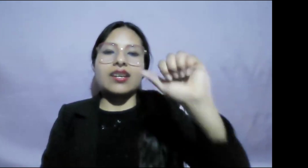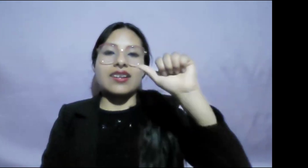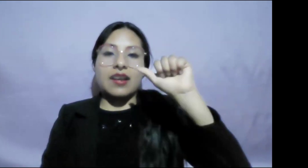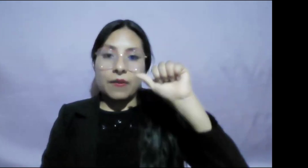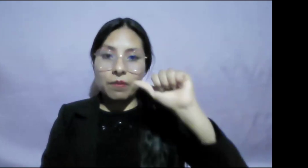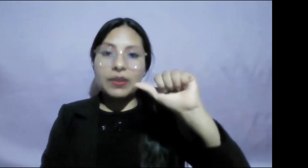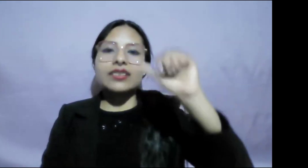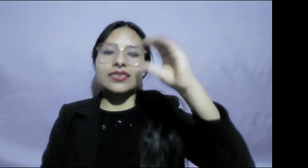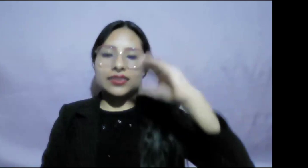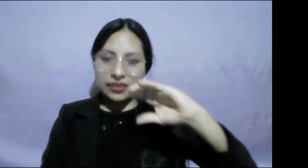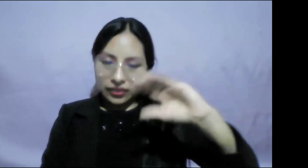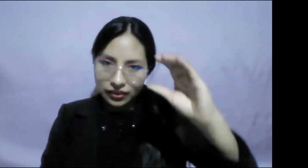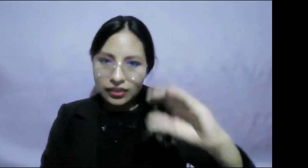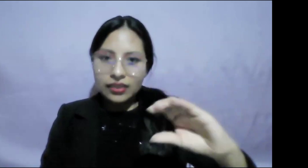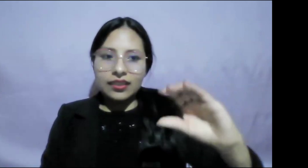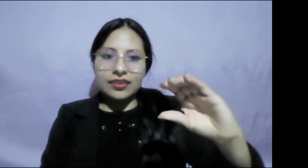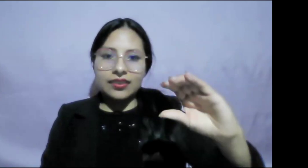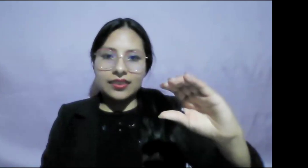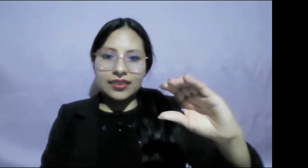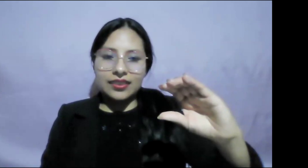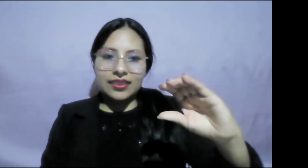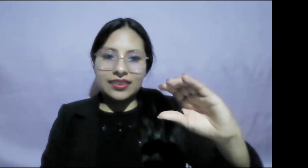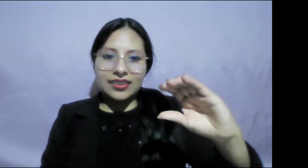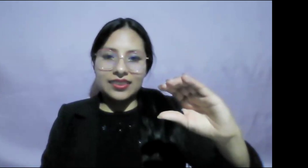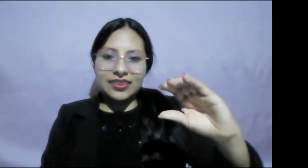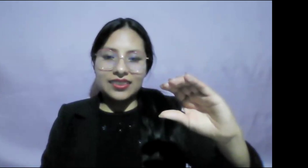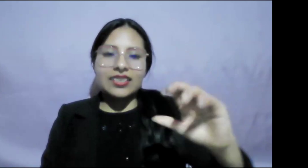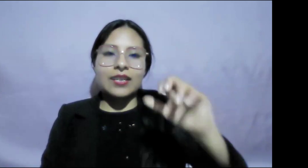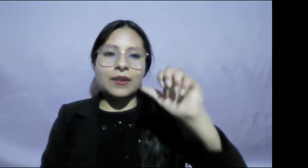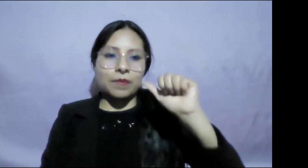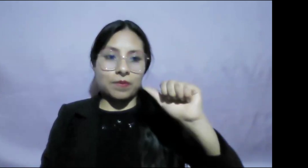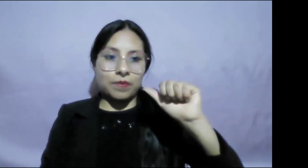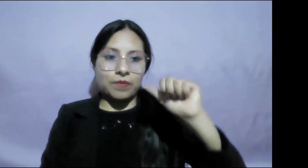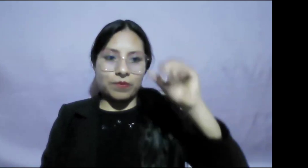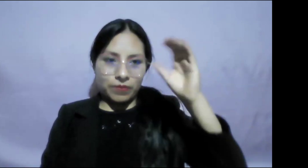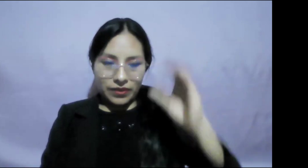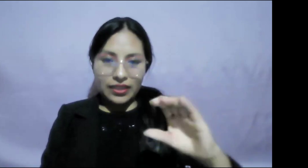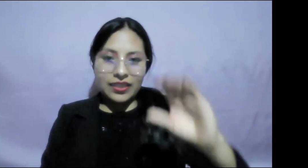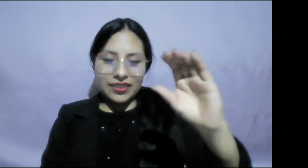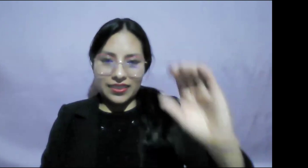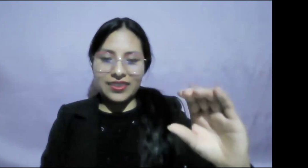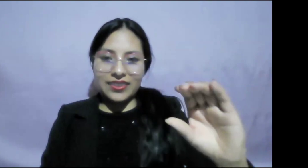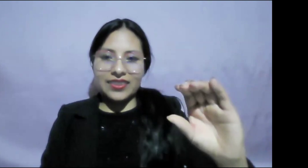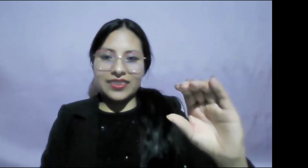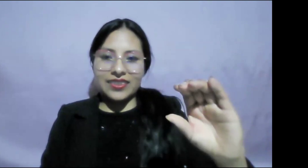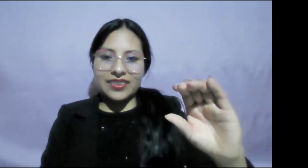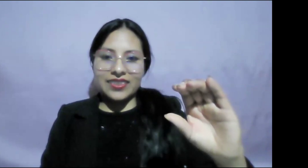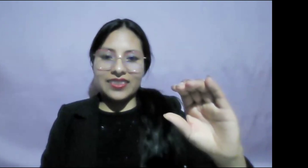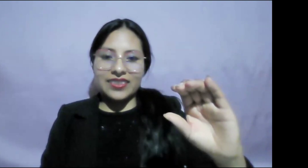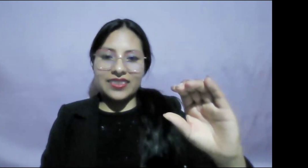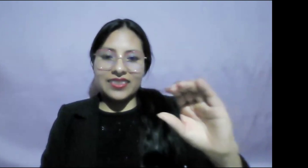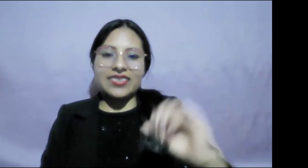de muy bien bienvenida señora Gladis Cómo está Qué tal la a y luego